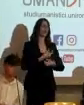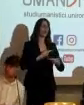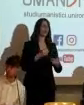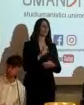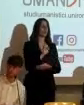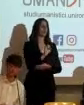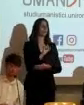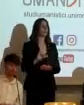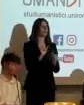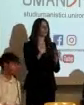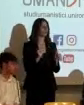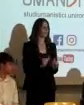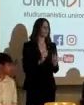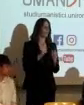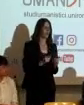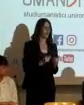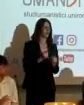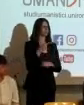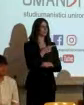per quanto riguarda l'archeologia?